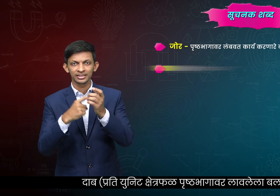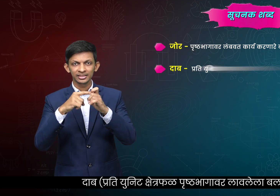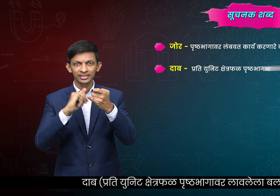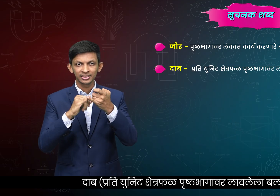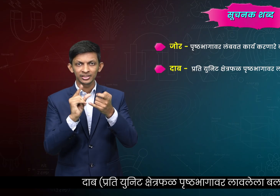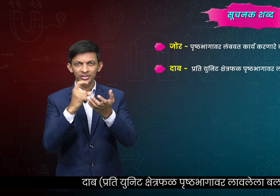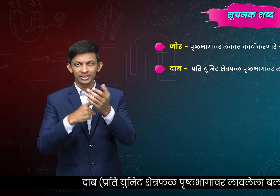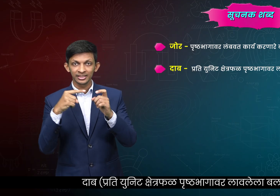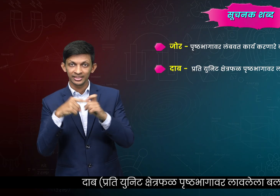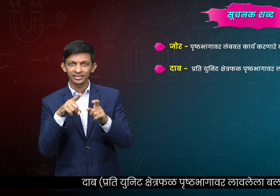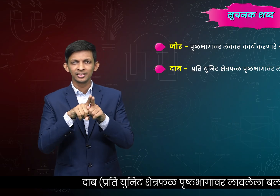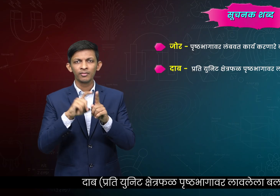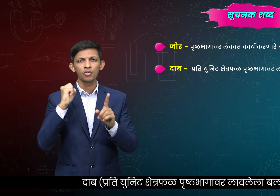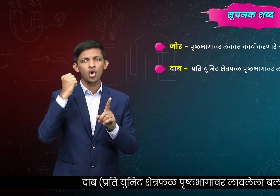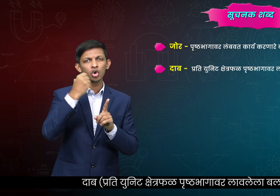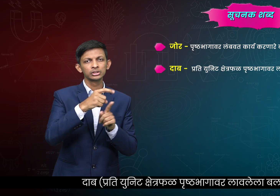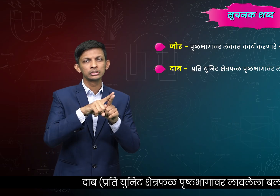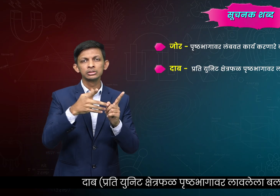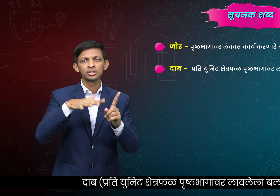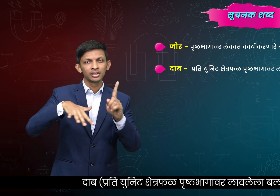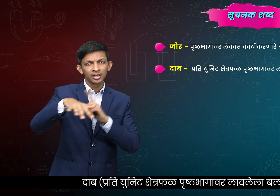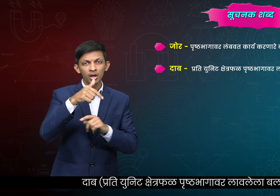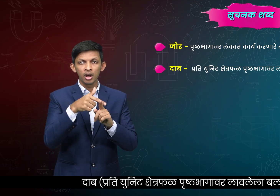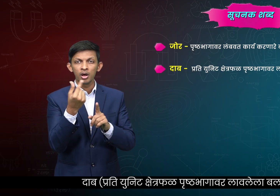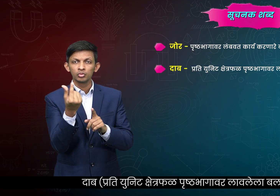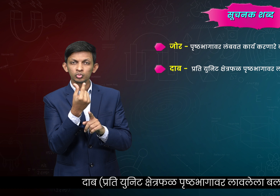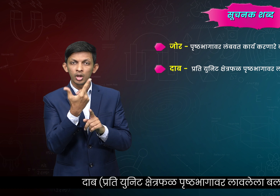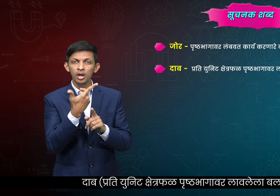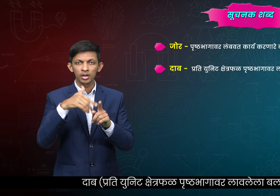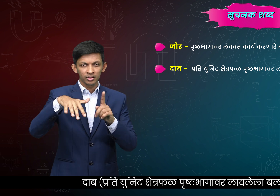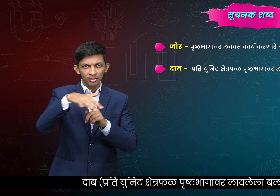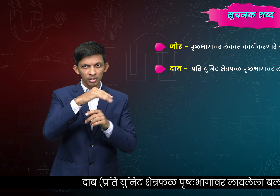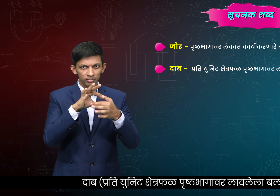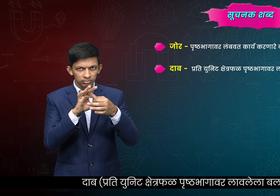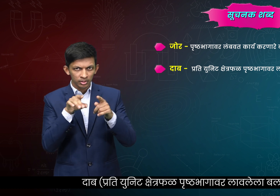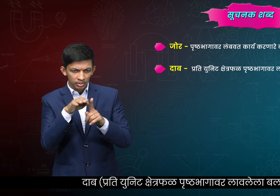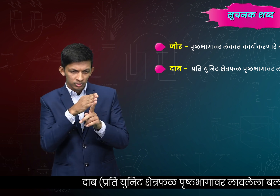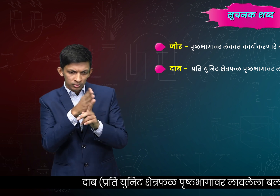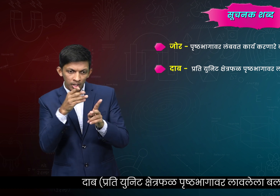दाब, प्रति युनिट क्षेत्रफळ पृष्ठभागावर लावलेला बल.